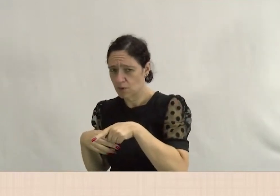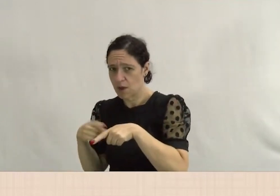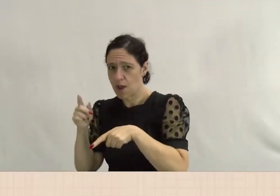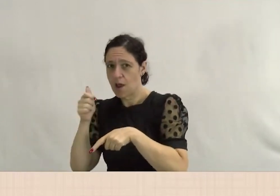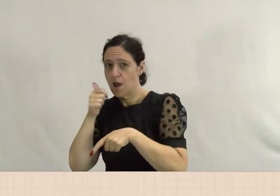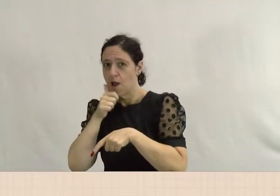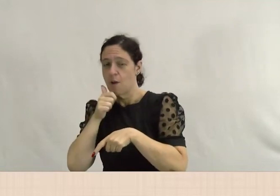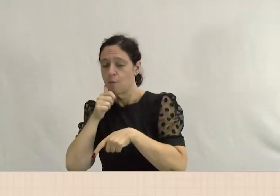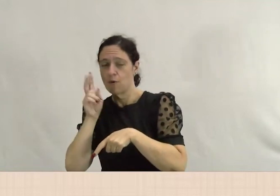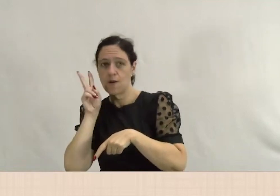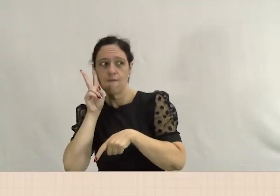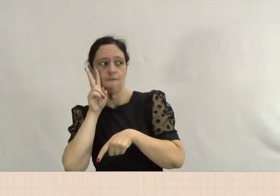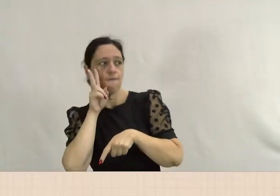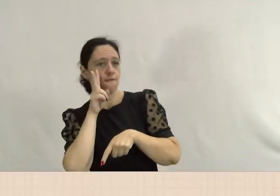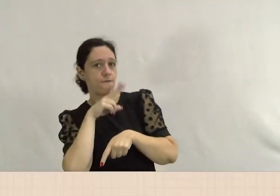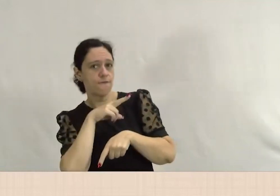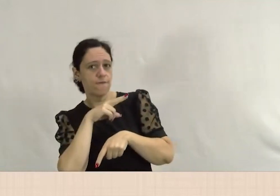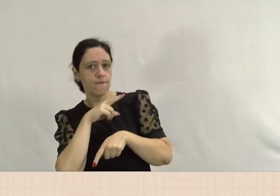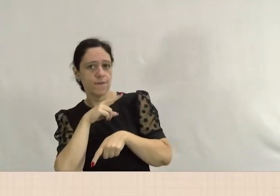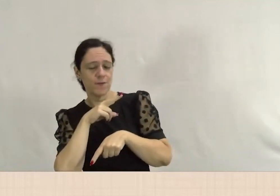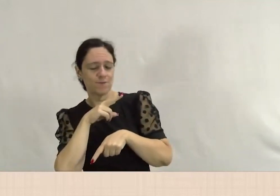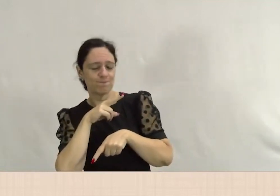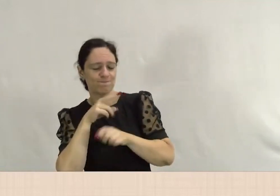Aí ela se abriu.